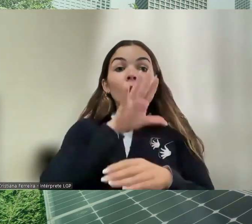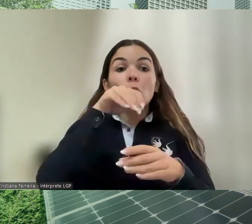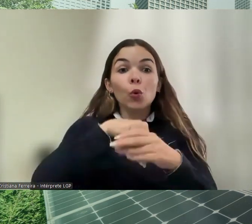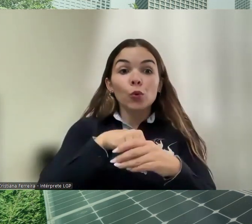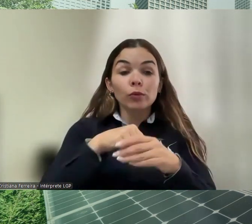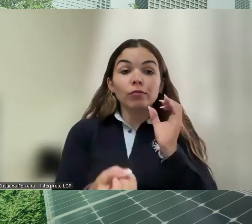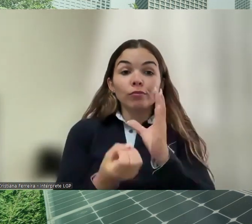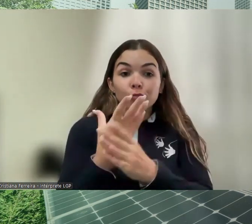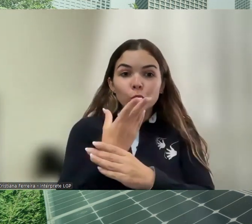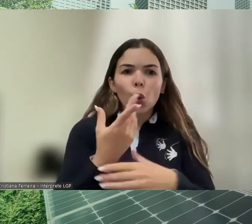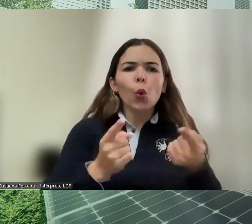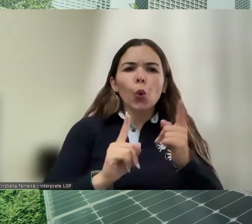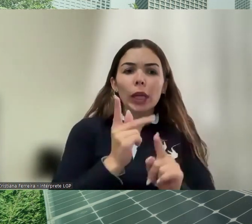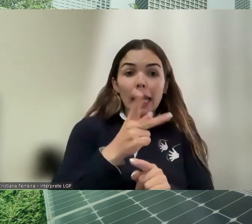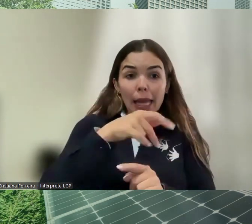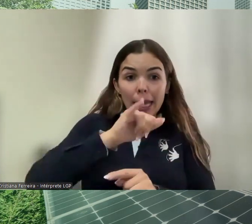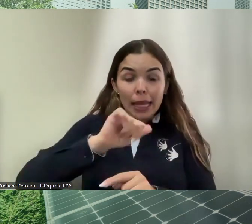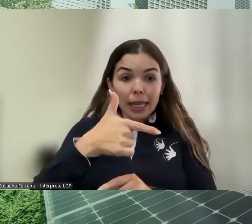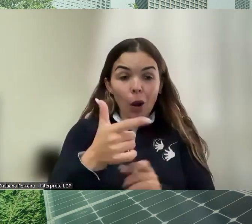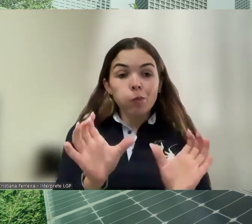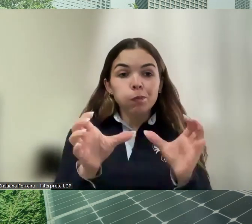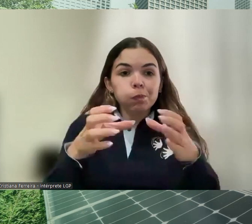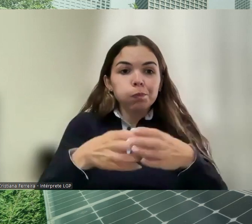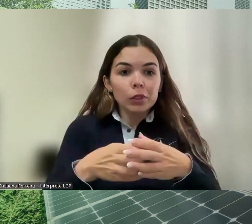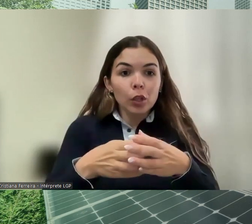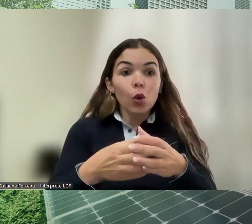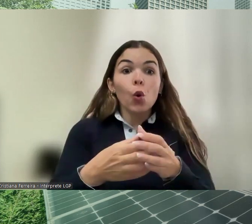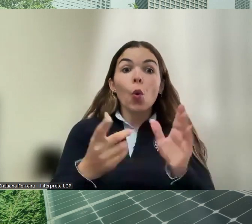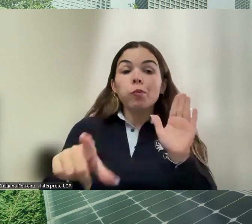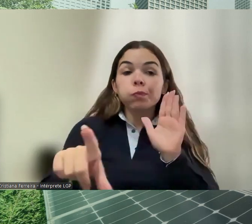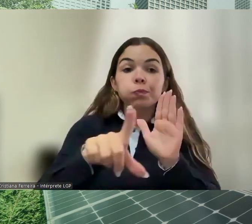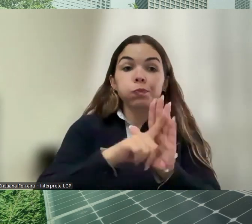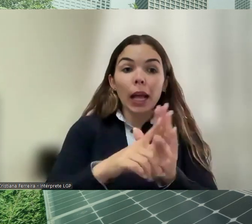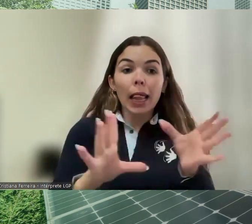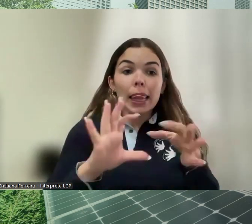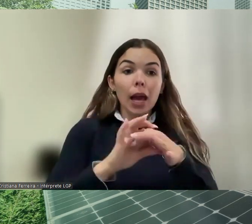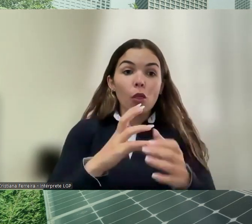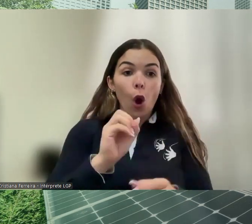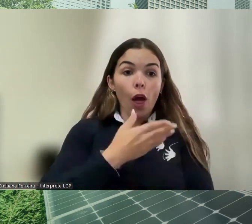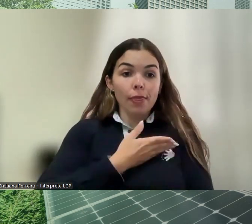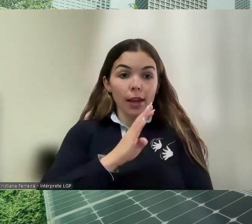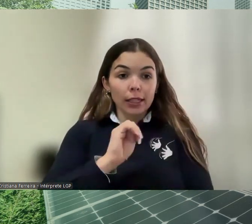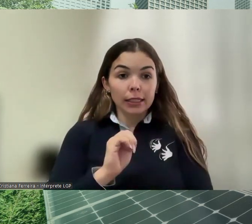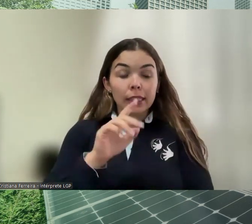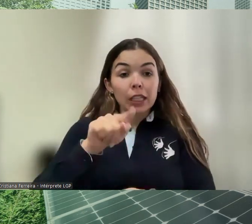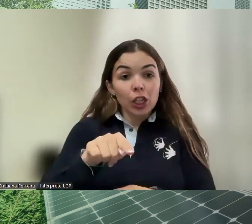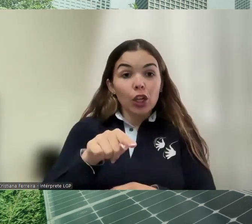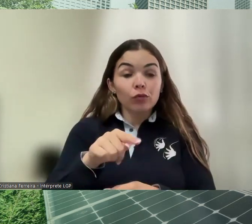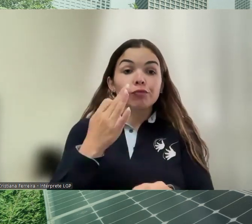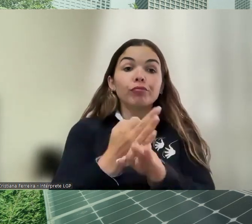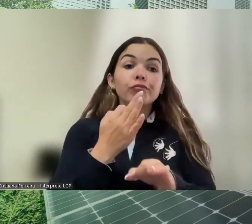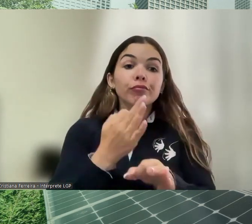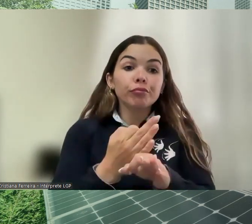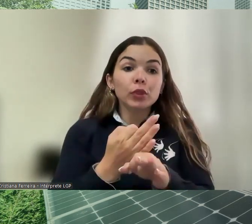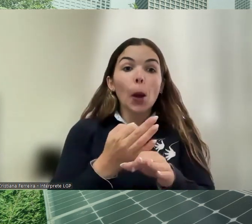de um kit para o desenvolvimento de uma política de sustentabilidade alinhado com os ODS. O evento alinha-se com o plano estratégico